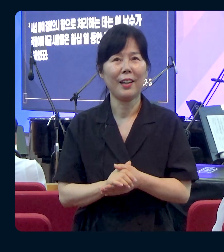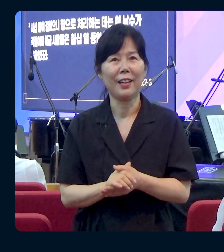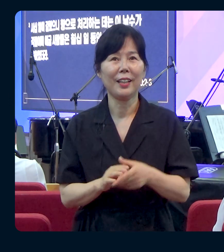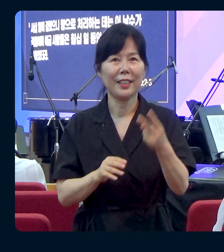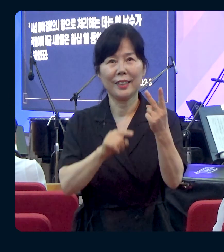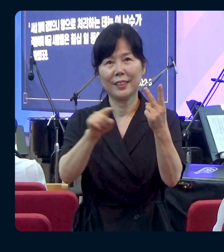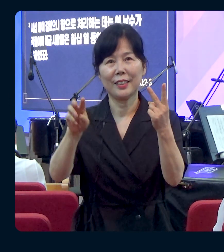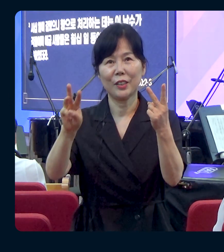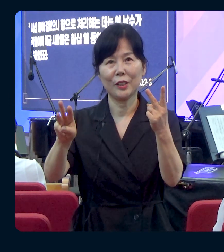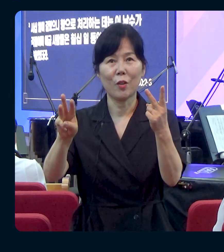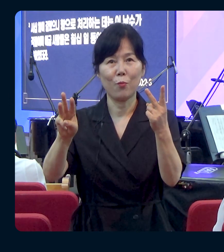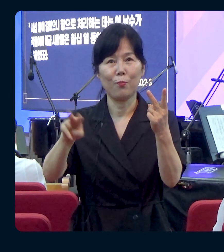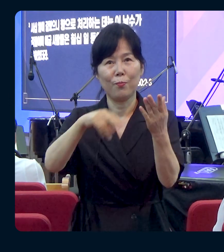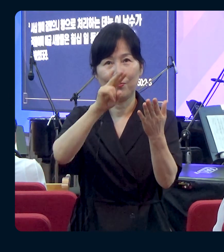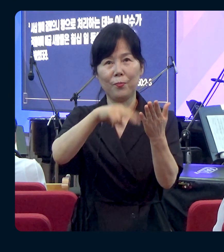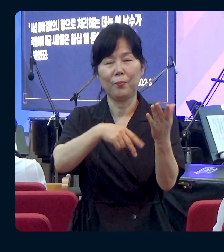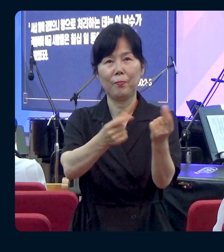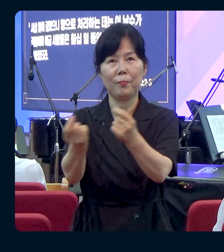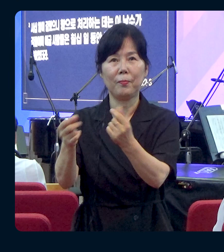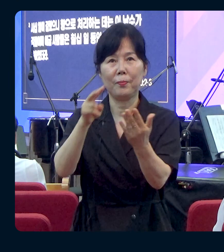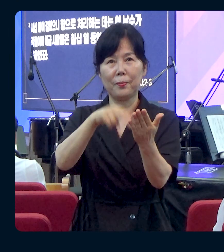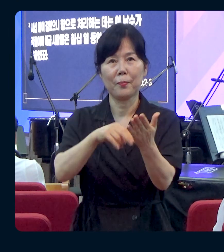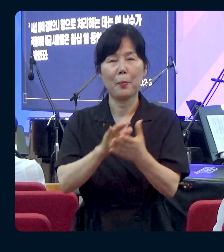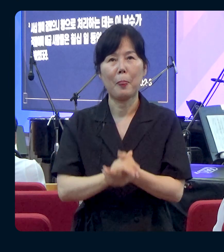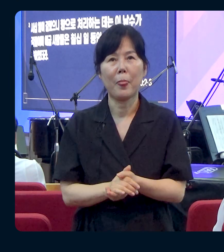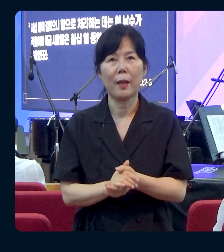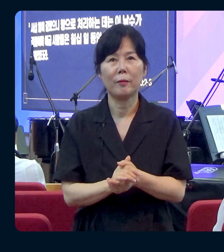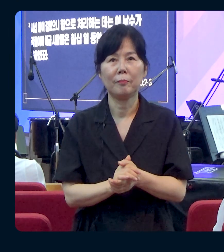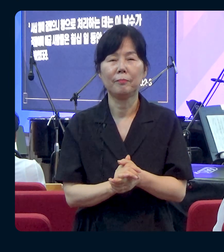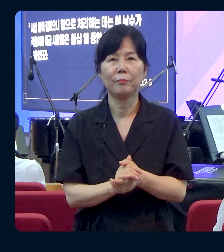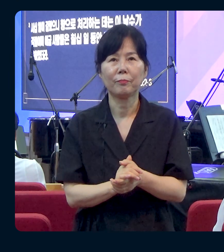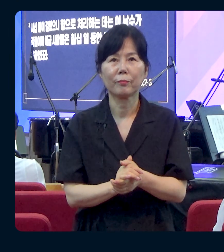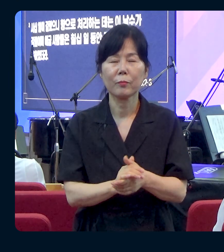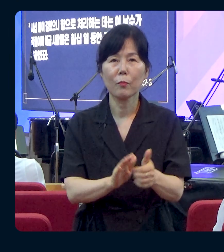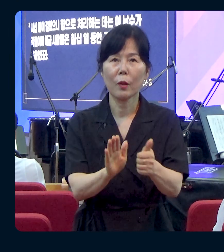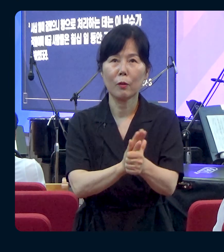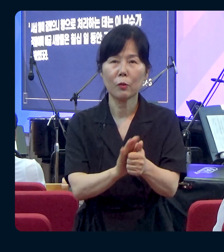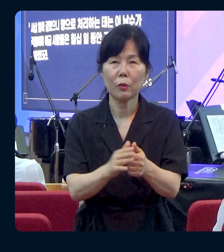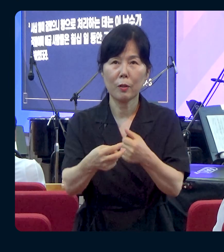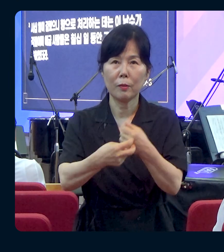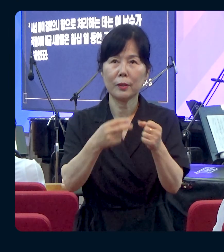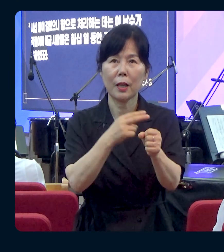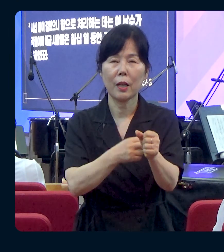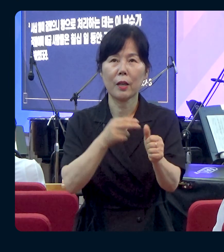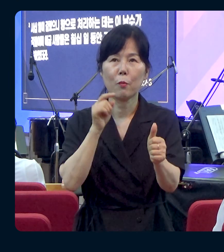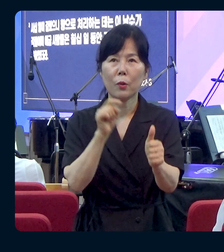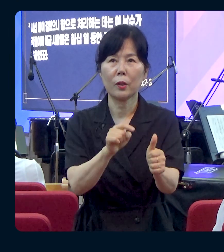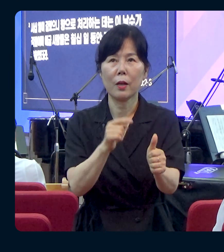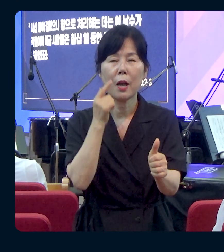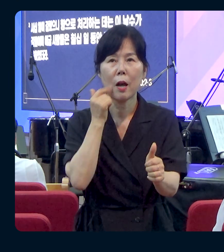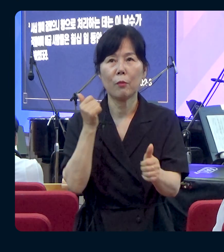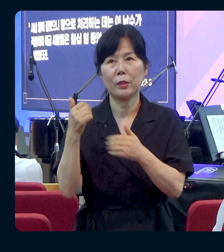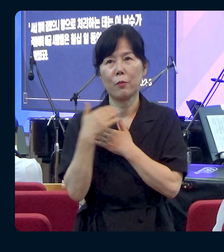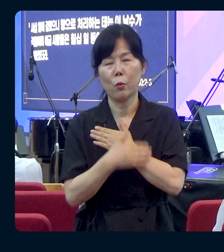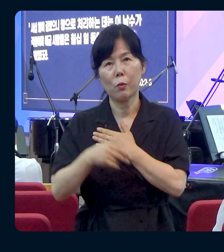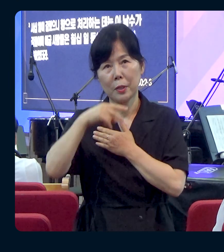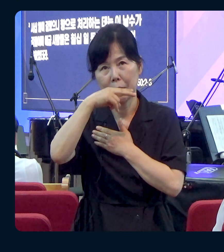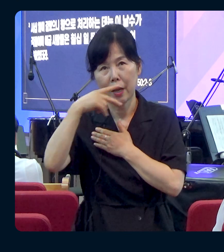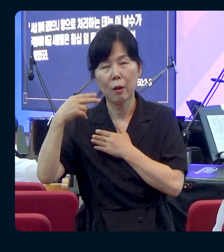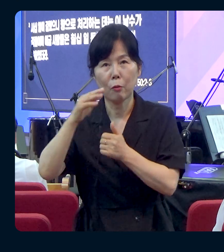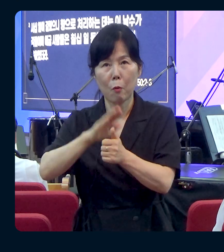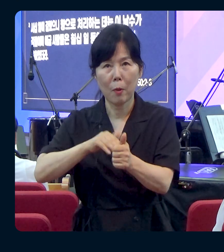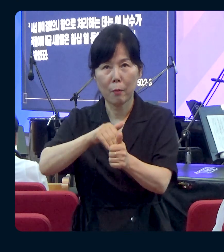읽겠습니다. 2절로 3절 같이 읽습니다. 그 수종들은 의원에게 명하여 아버지의 몸을